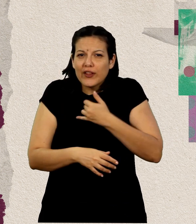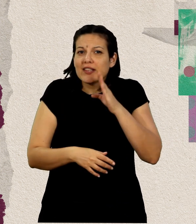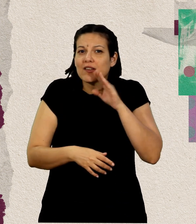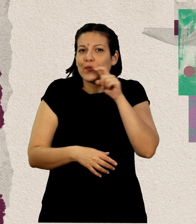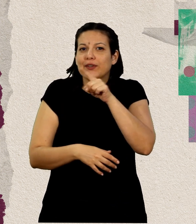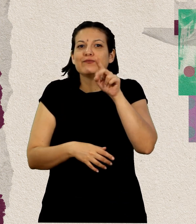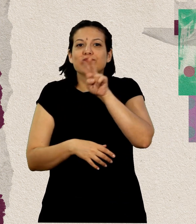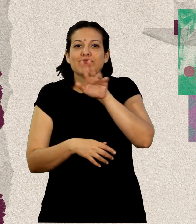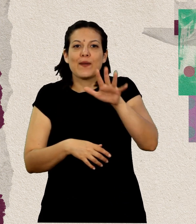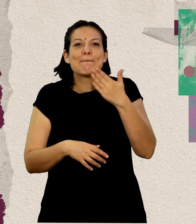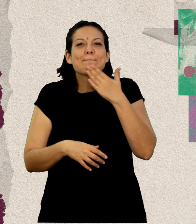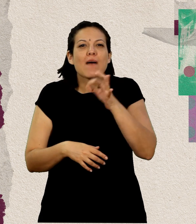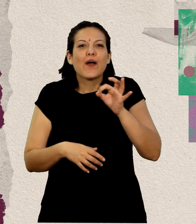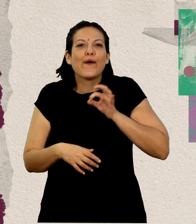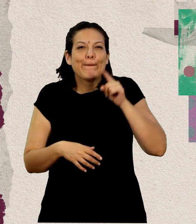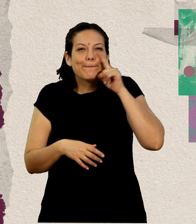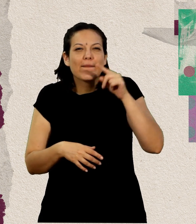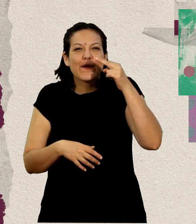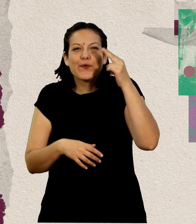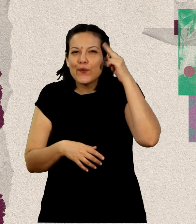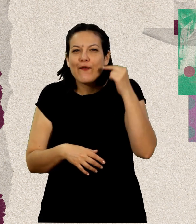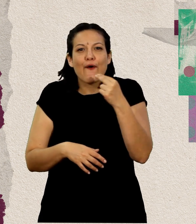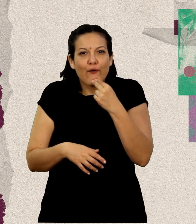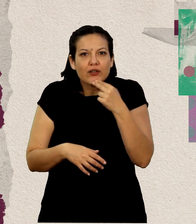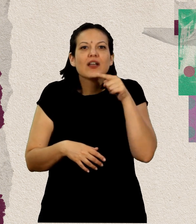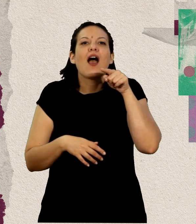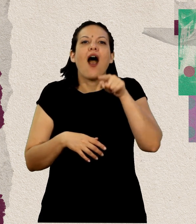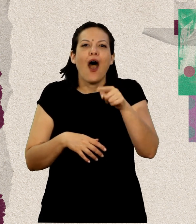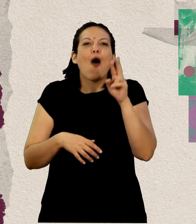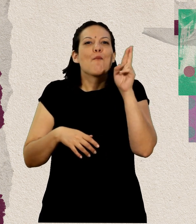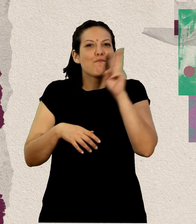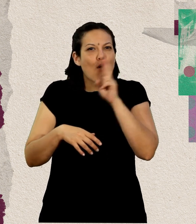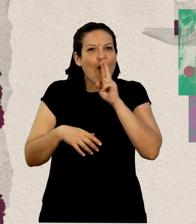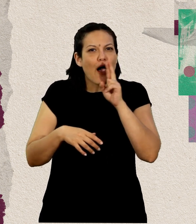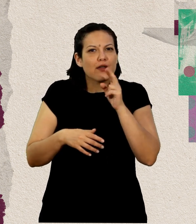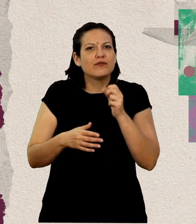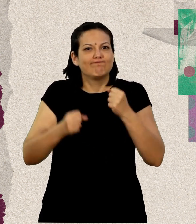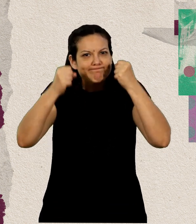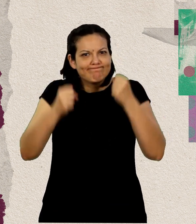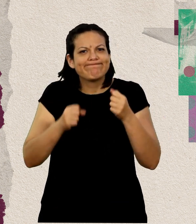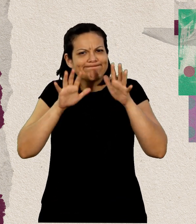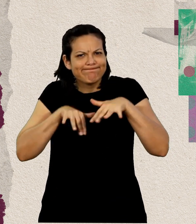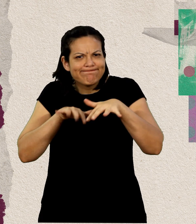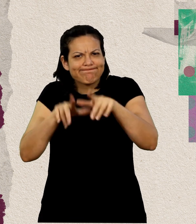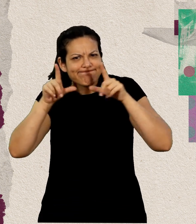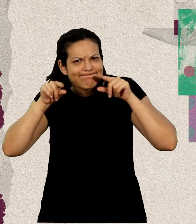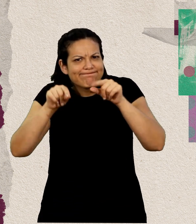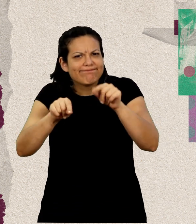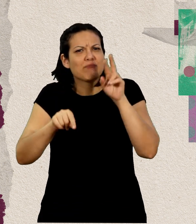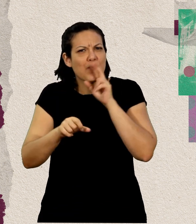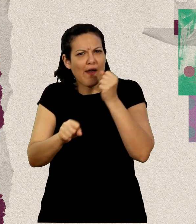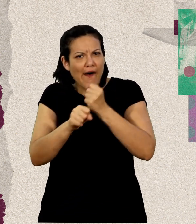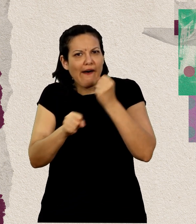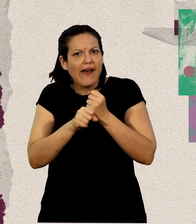25 de marzo de 1911, reavivó los reclamos de las trabajadoras que venían denunciando las precarias